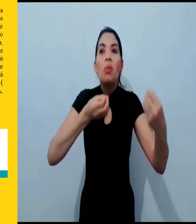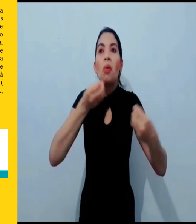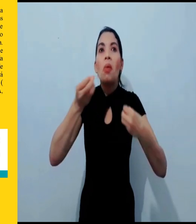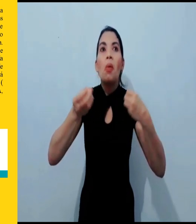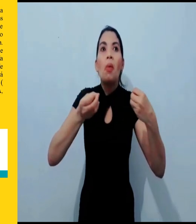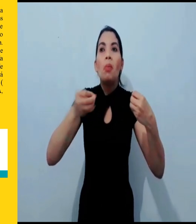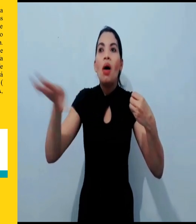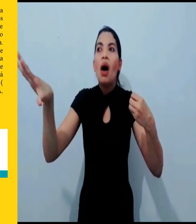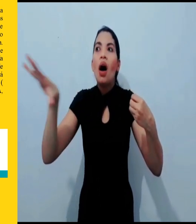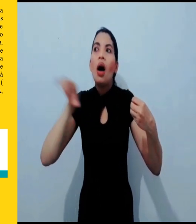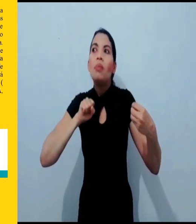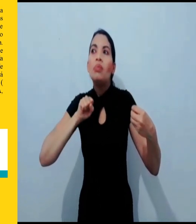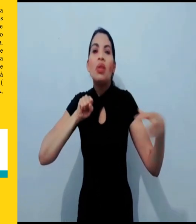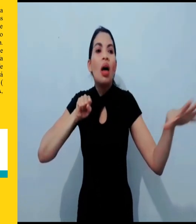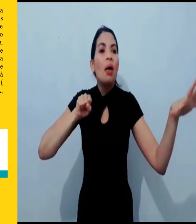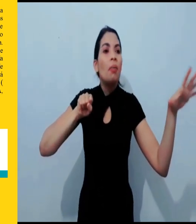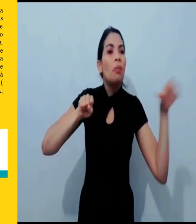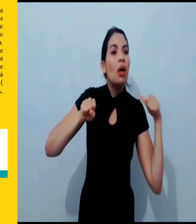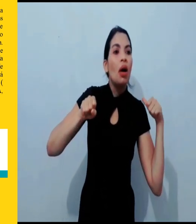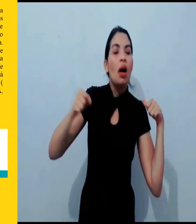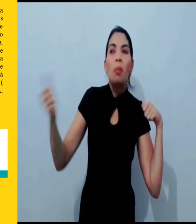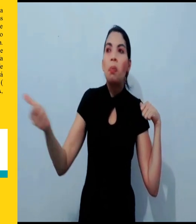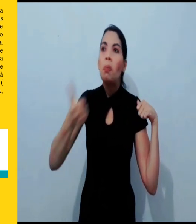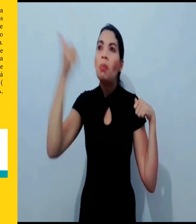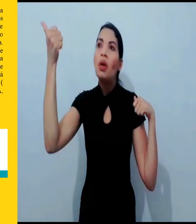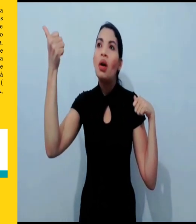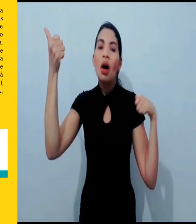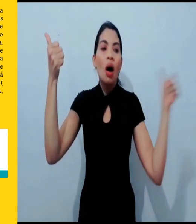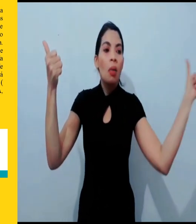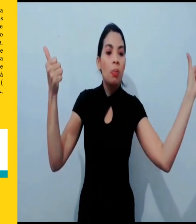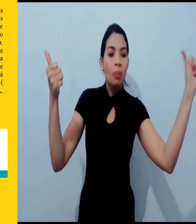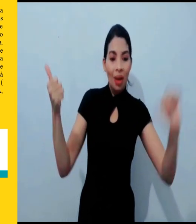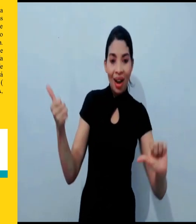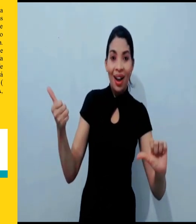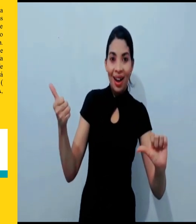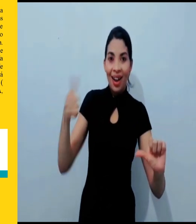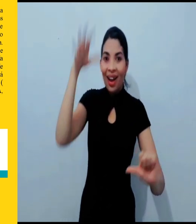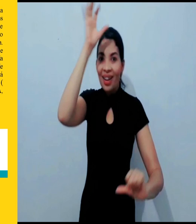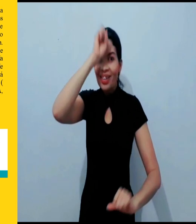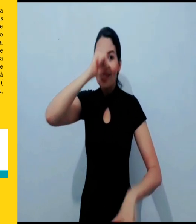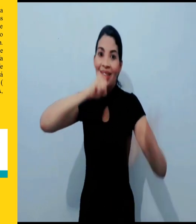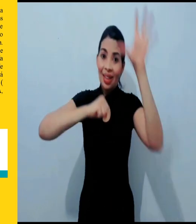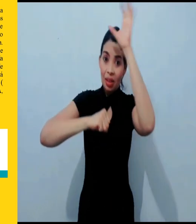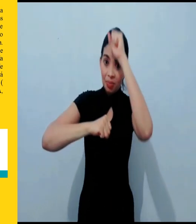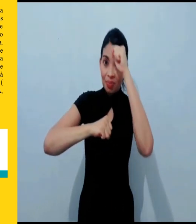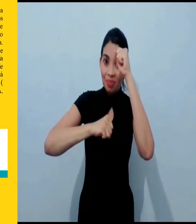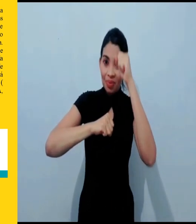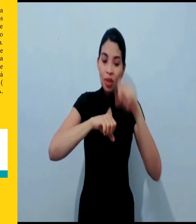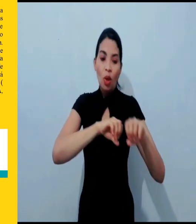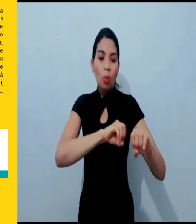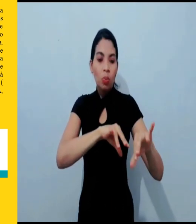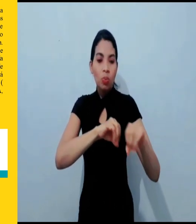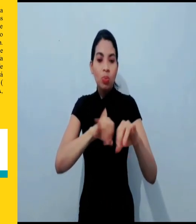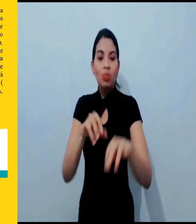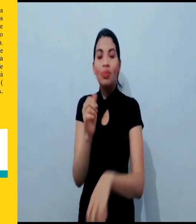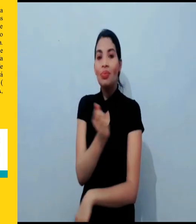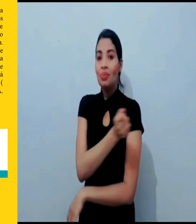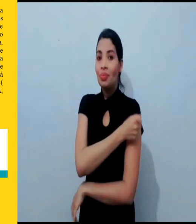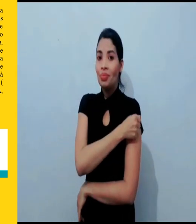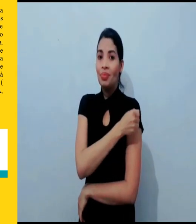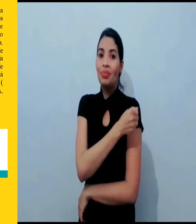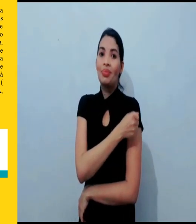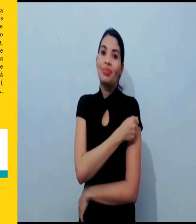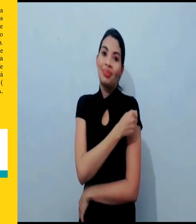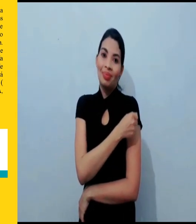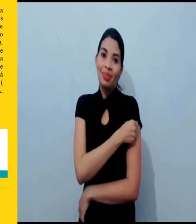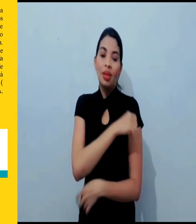sobre a aprendizagem de duas línguas ser positiva ou negativa para a aprendizagem dos educandos,